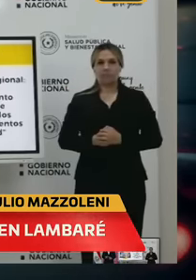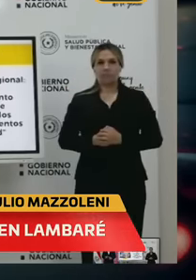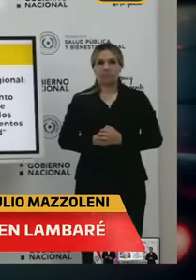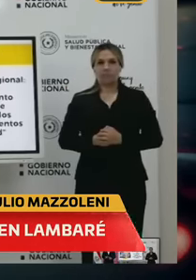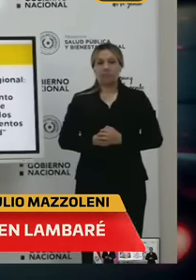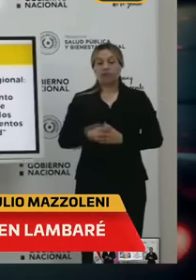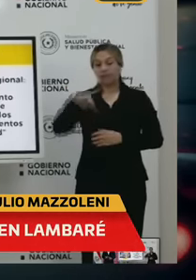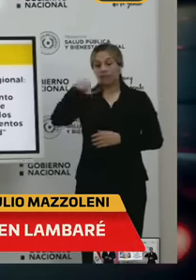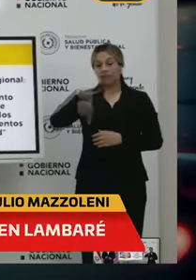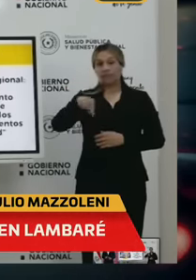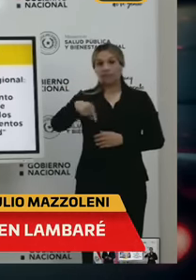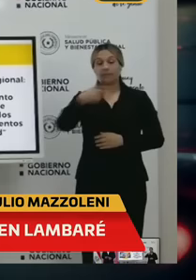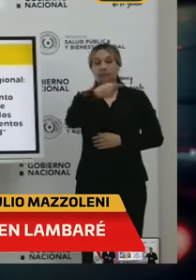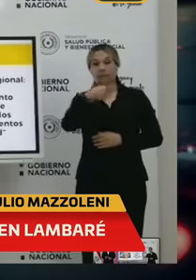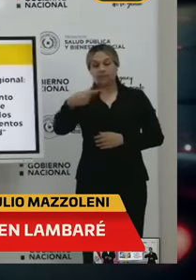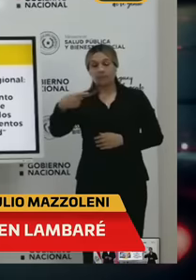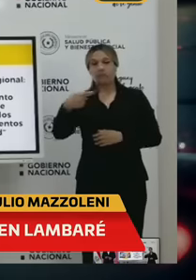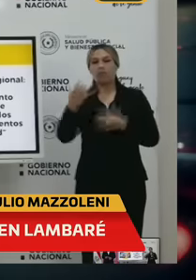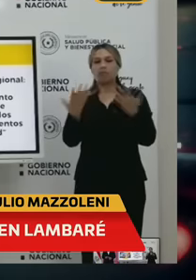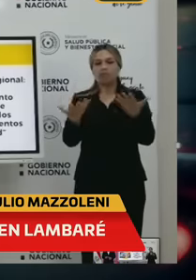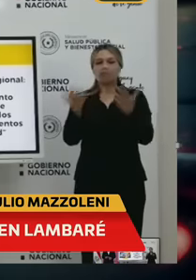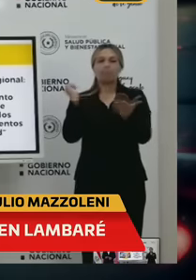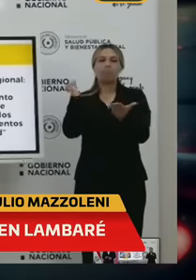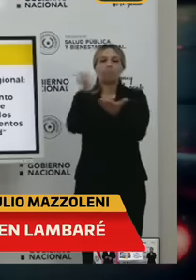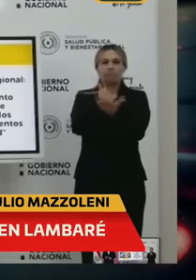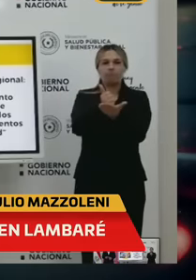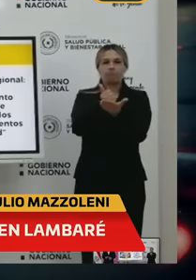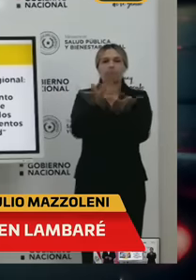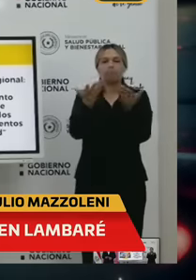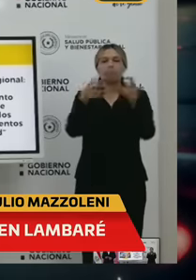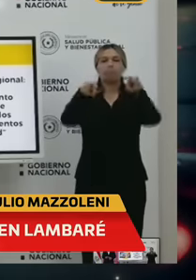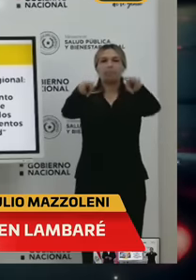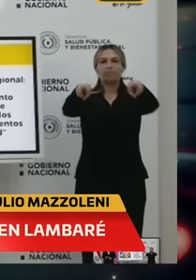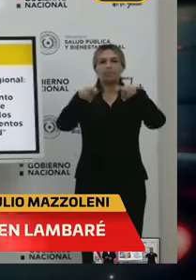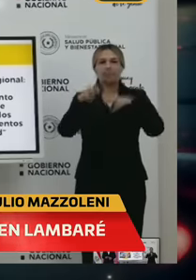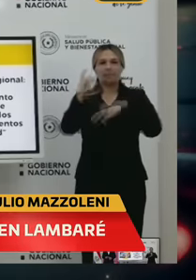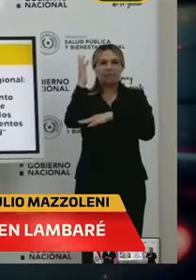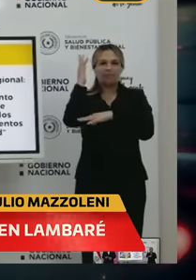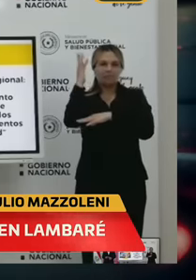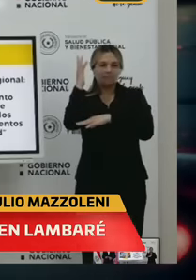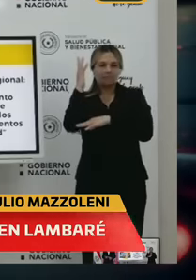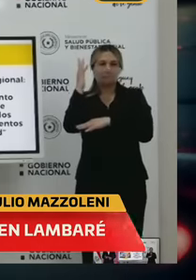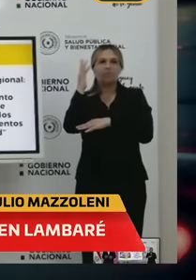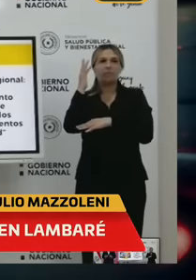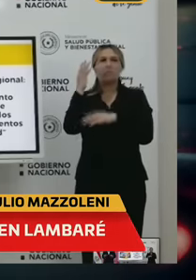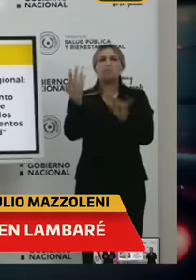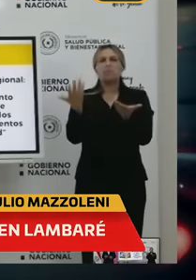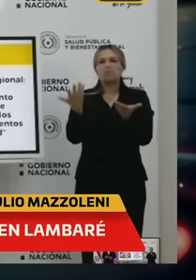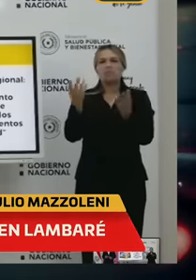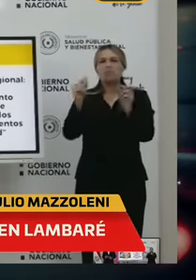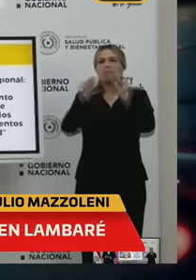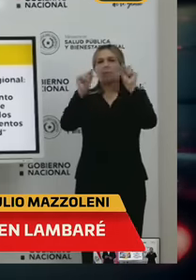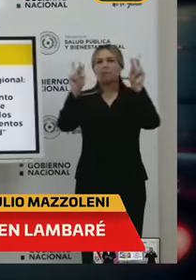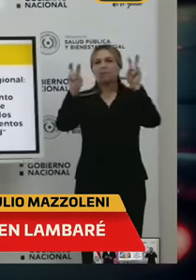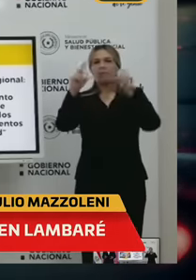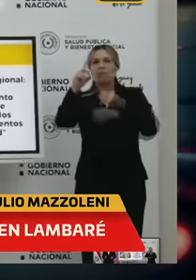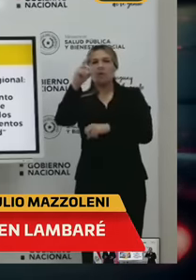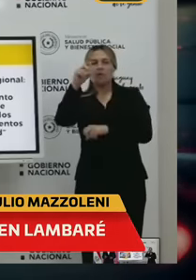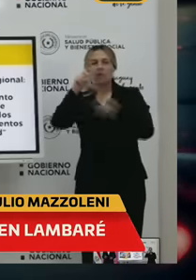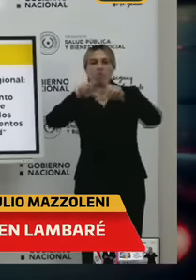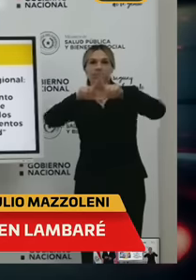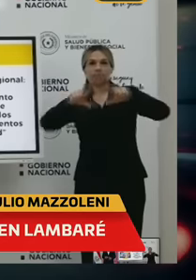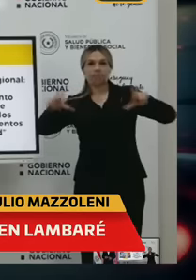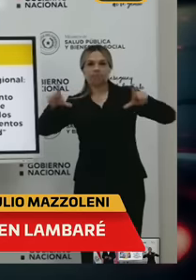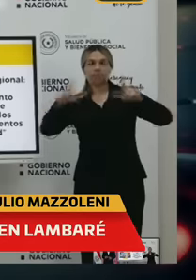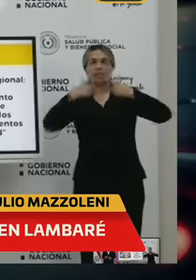En esta semana también hemos participado de un seminario sobre el agua potable y el